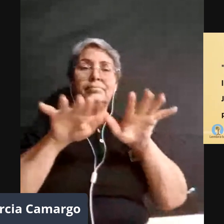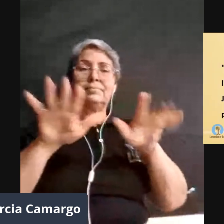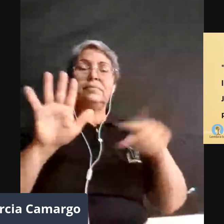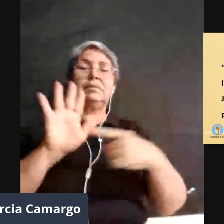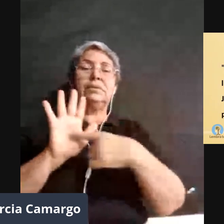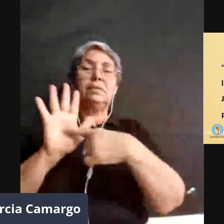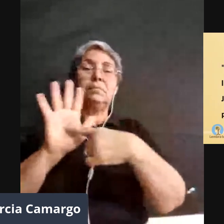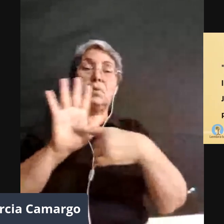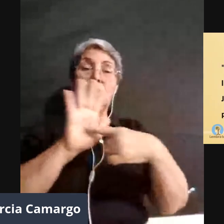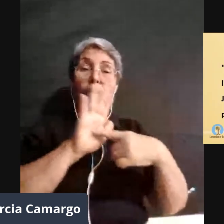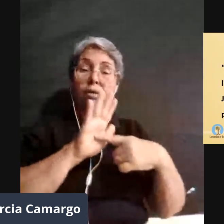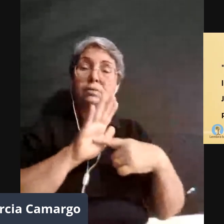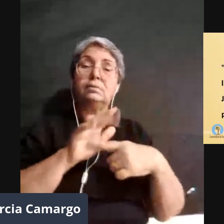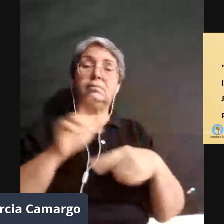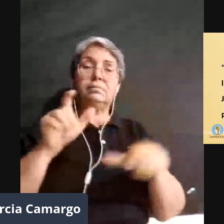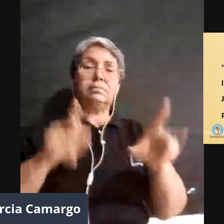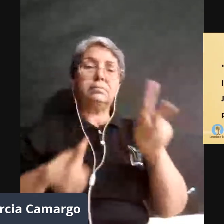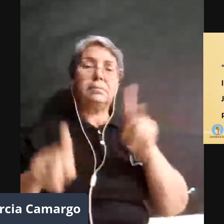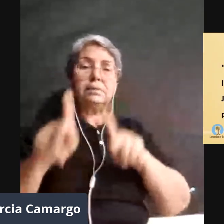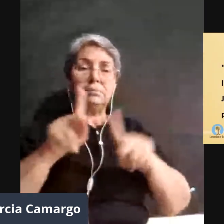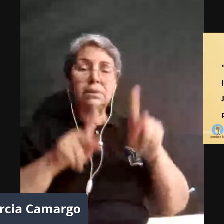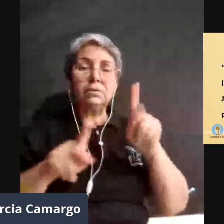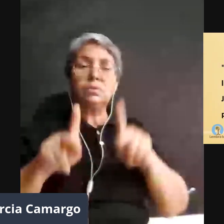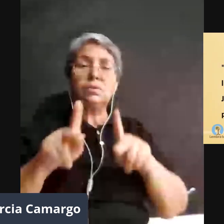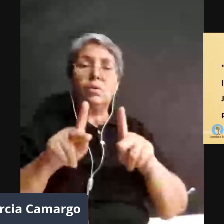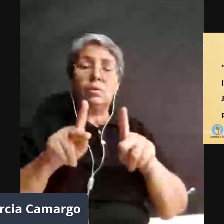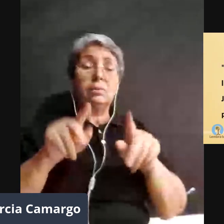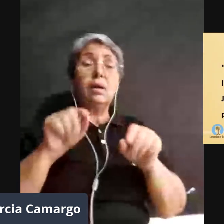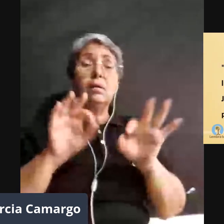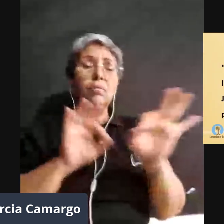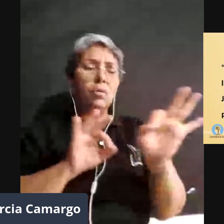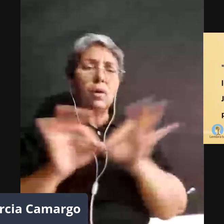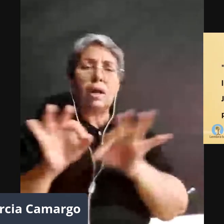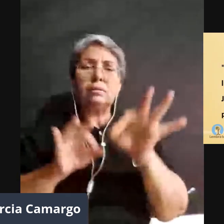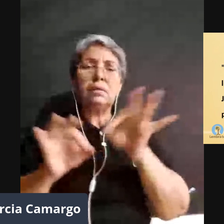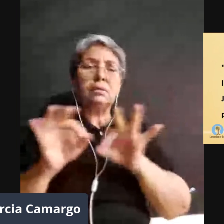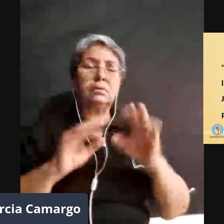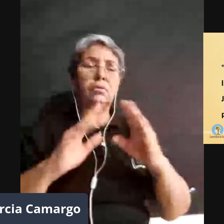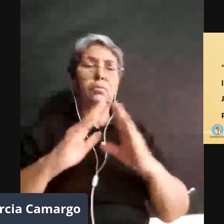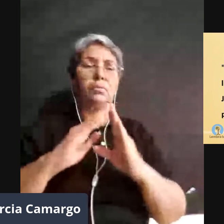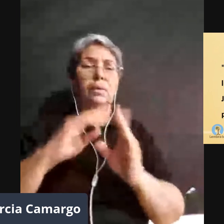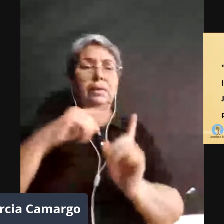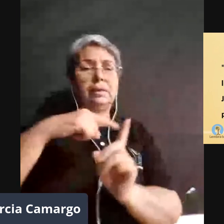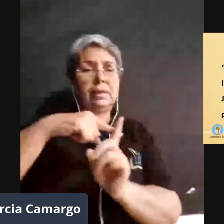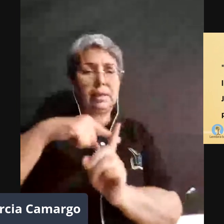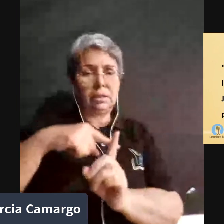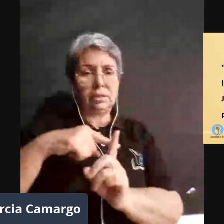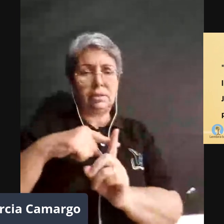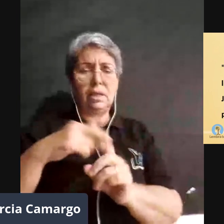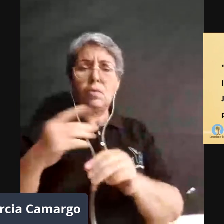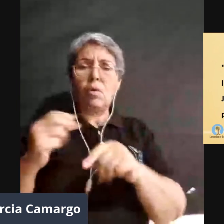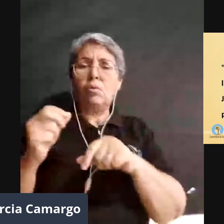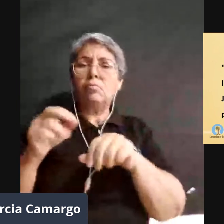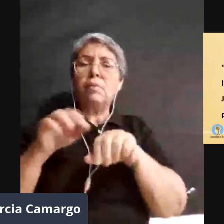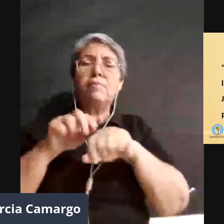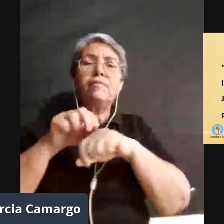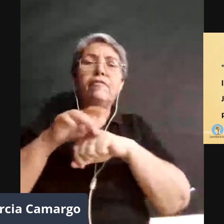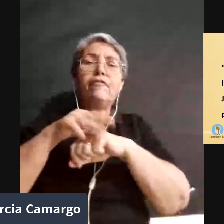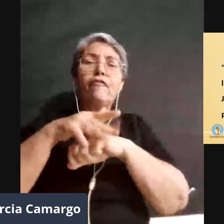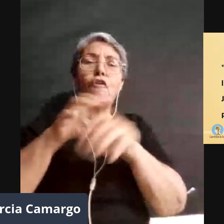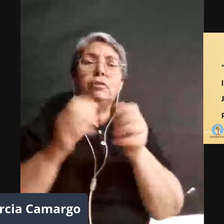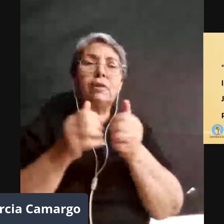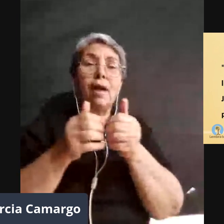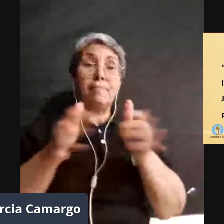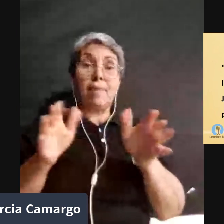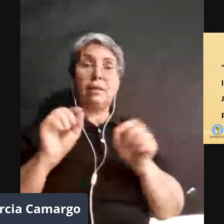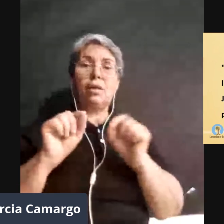Jerusalém, à igreja organizada, a mim e a você. E para que essa fonte aberta? Para a purificação do pecado